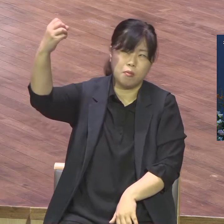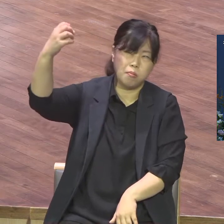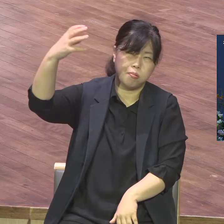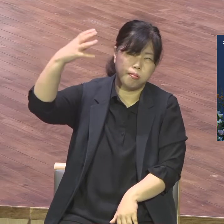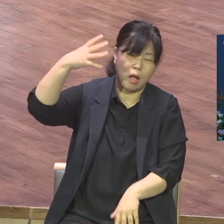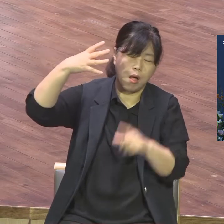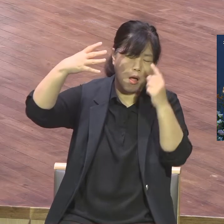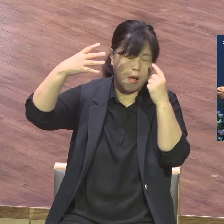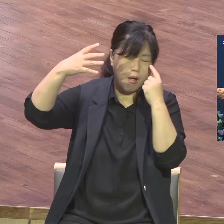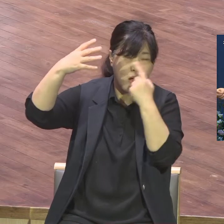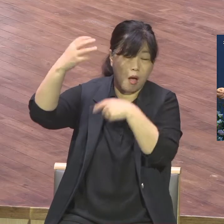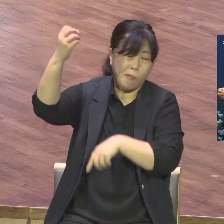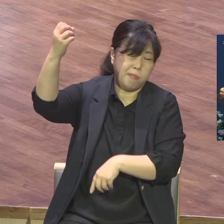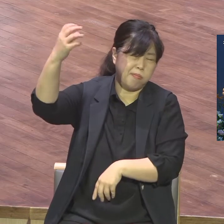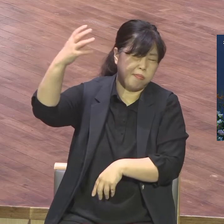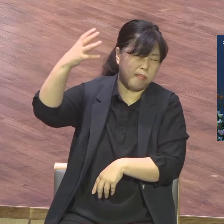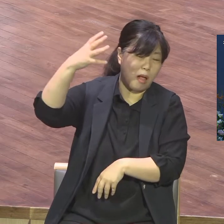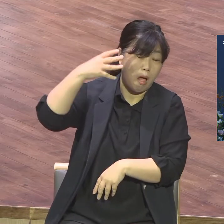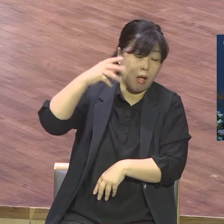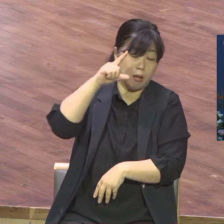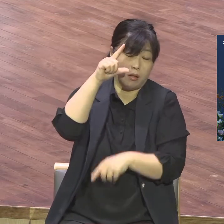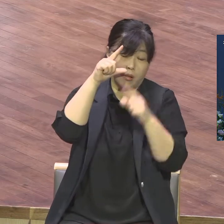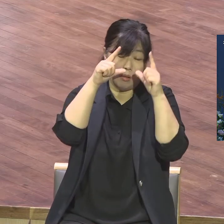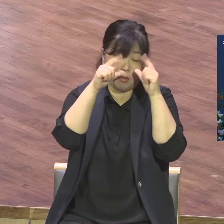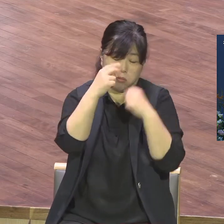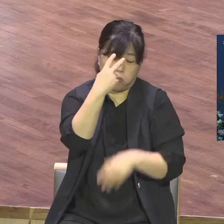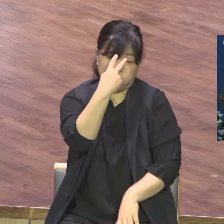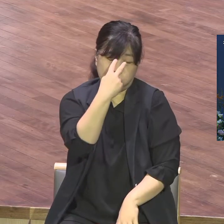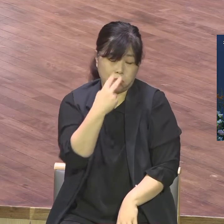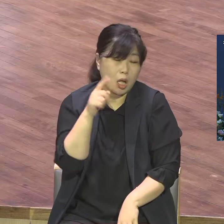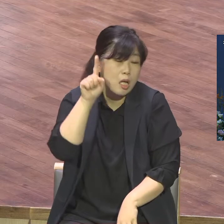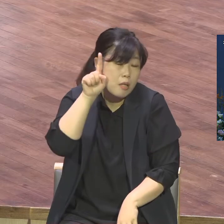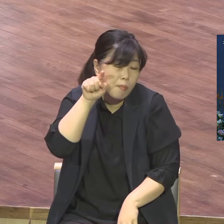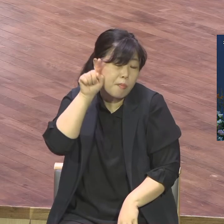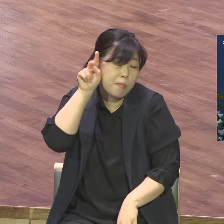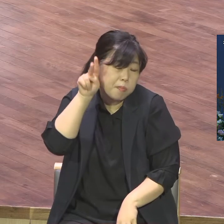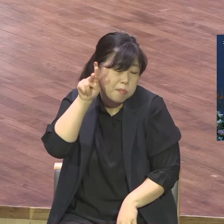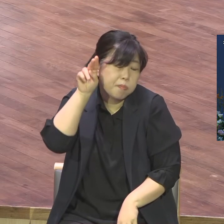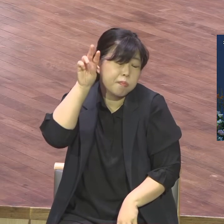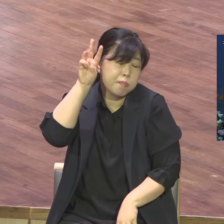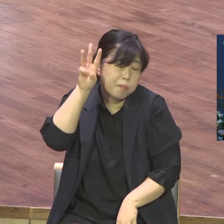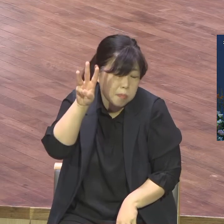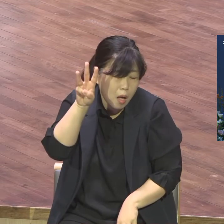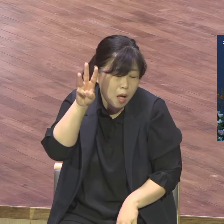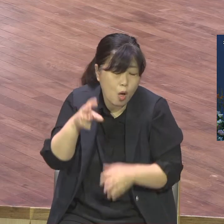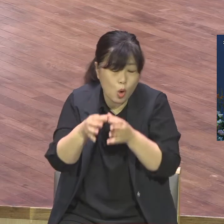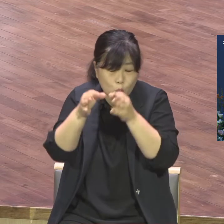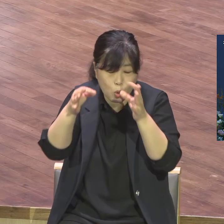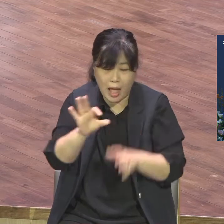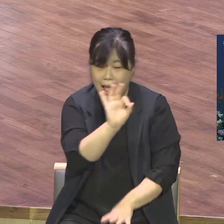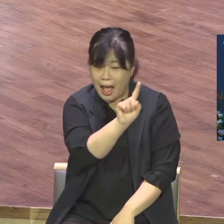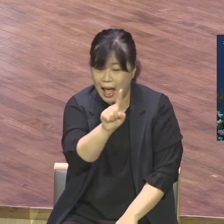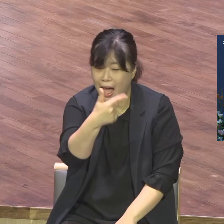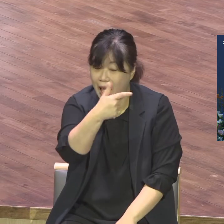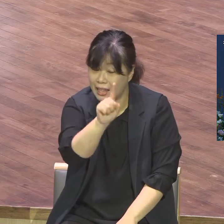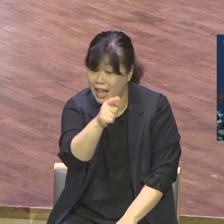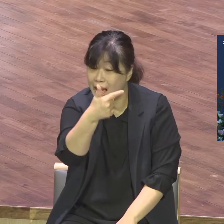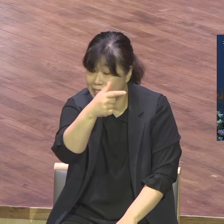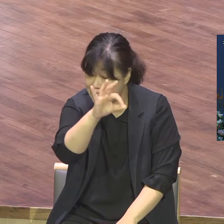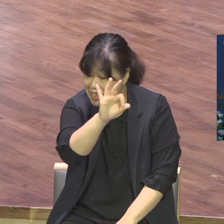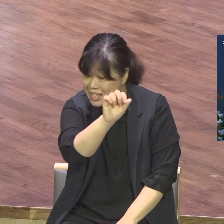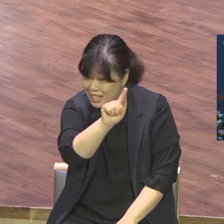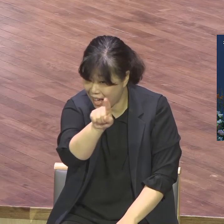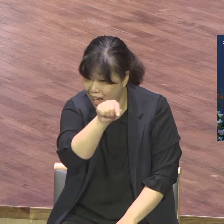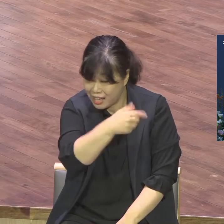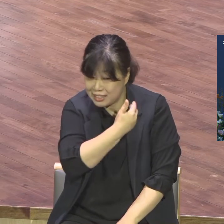않았어요. 끌려가가지고 아나니아 끌려가가지고 3일 동안 그냥 팀사익 받아서 아나니아가 말하는 대로